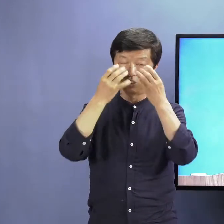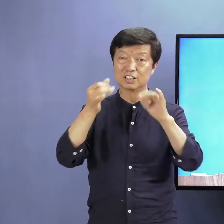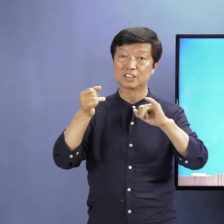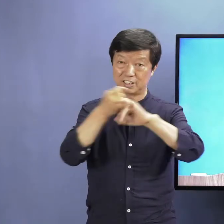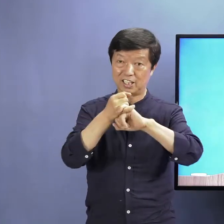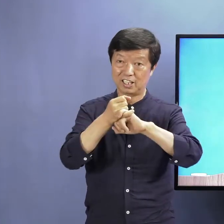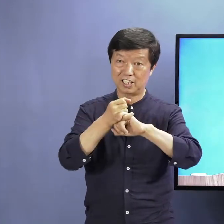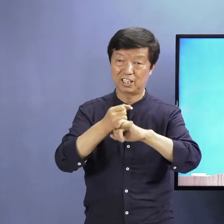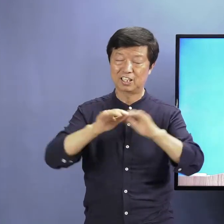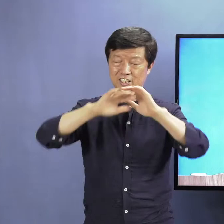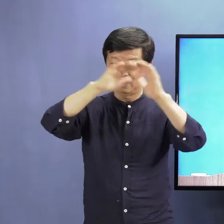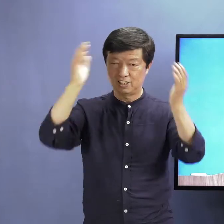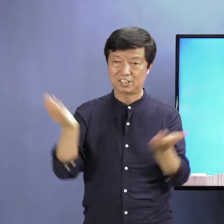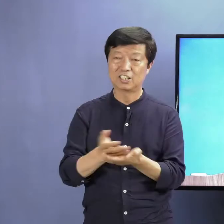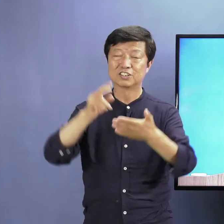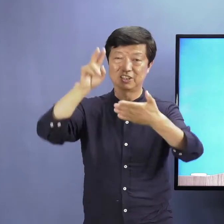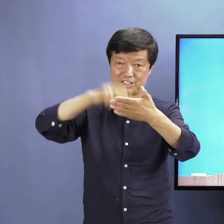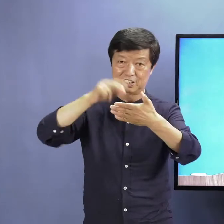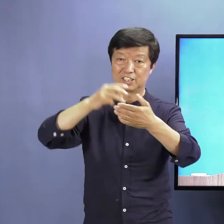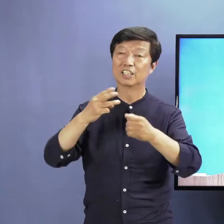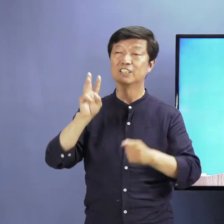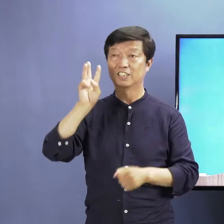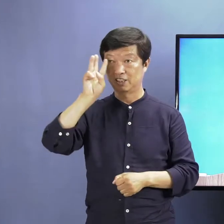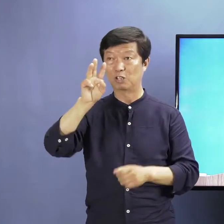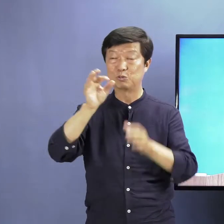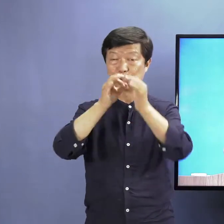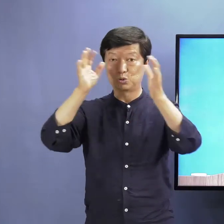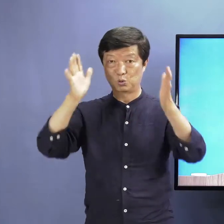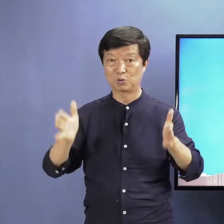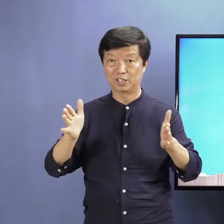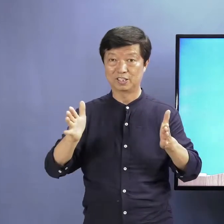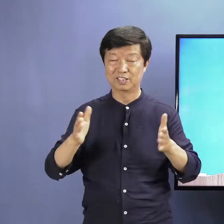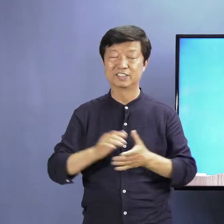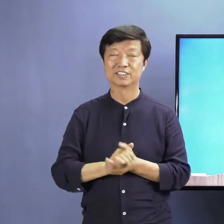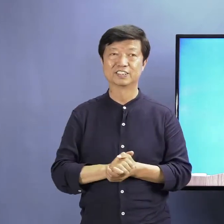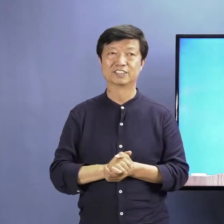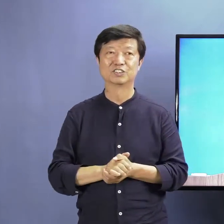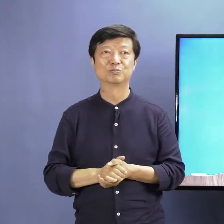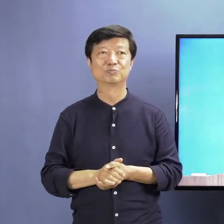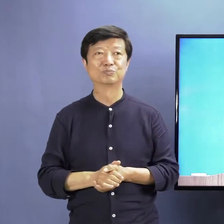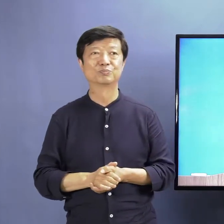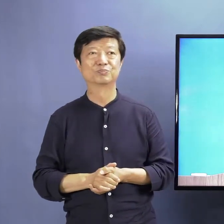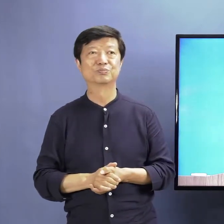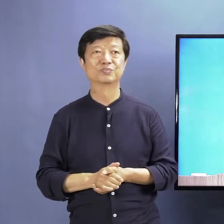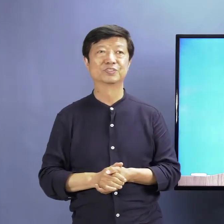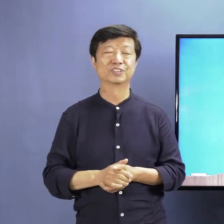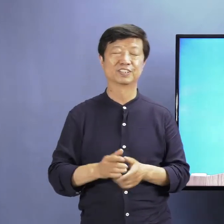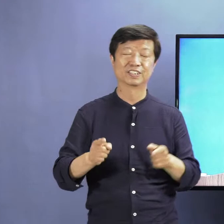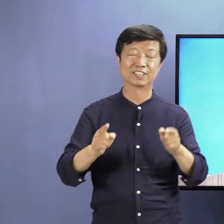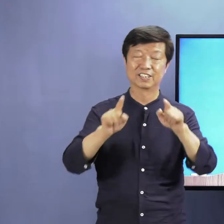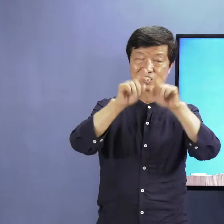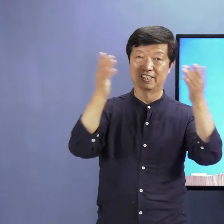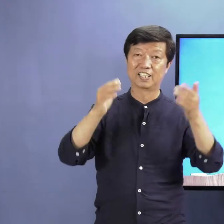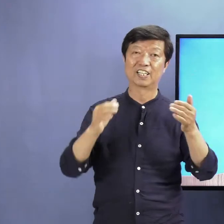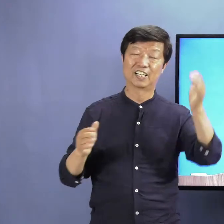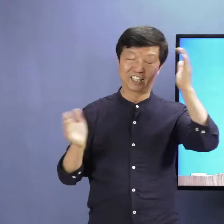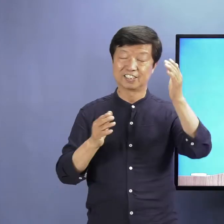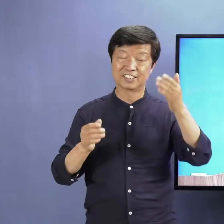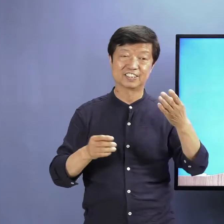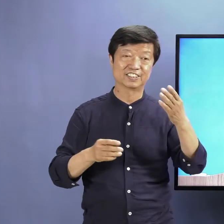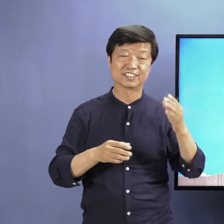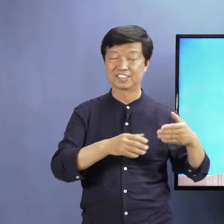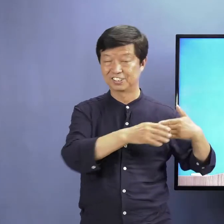그러니까 완전히 그냥 원초적인 스타일로 간 거죠. 대학생애들 데리고 가서